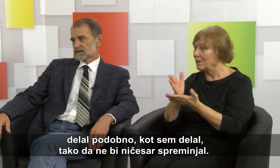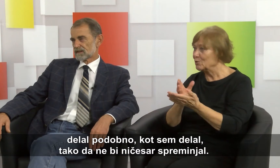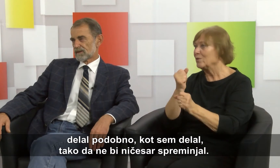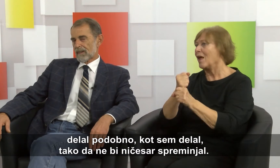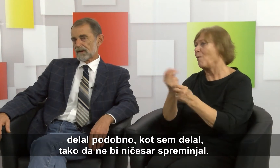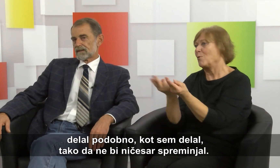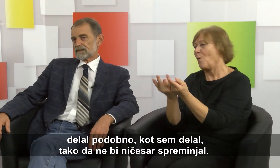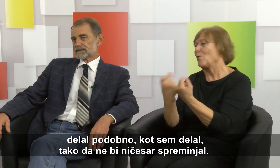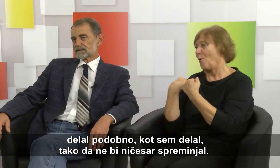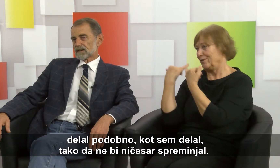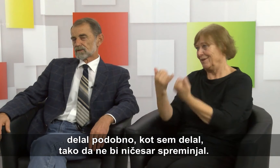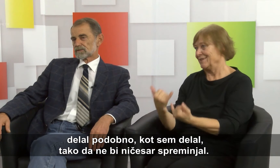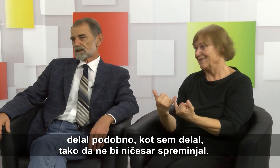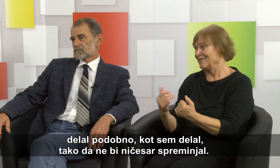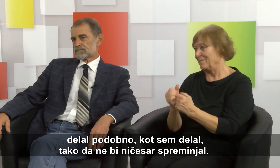delal, tako da